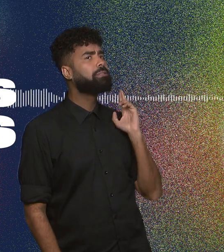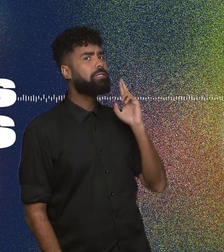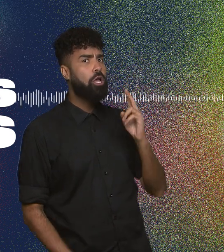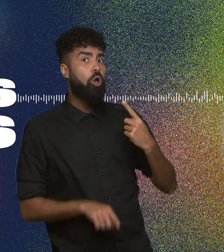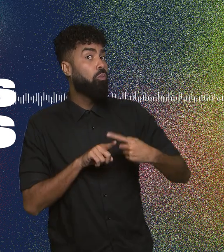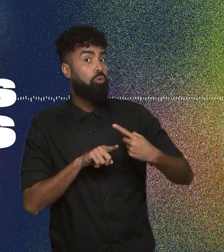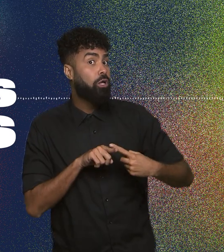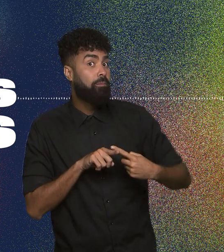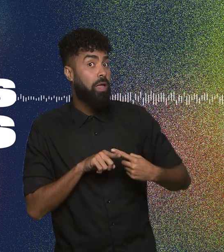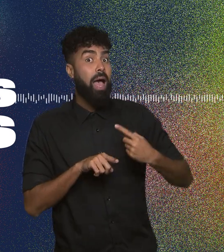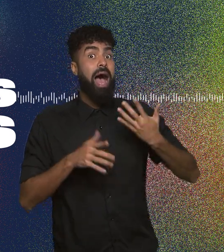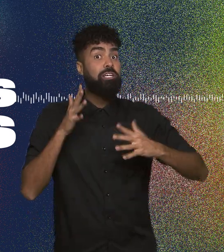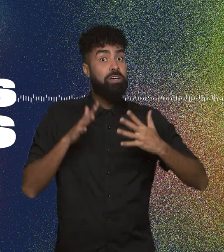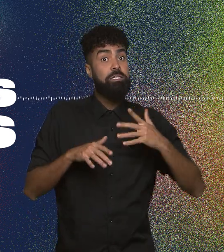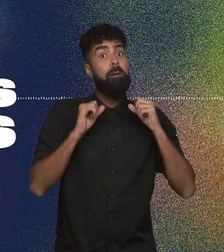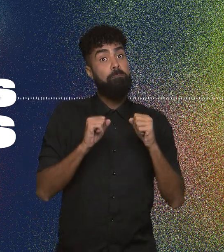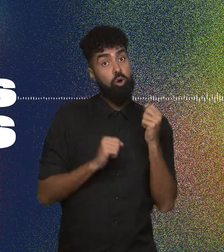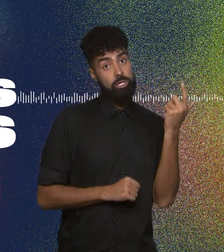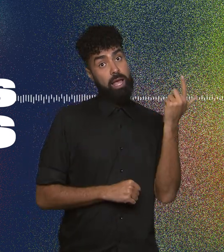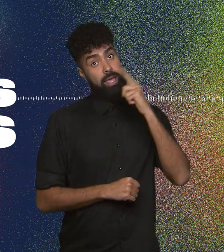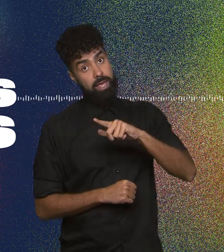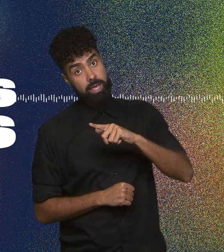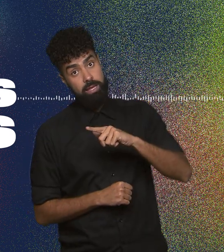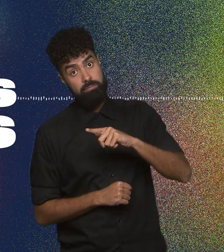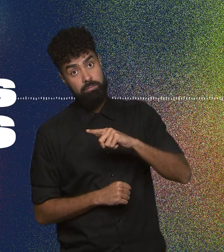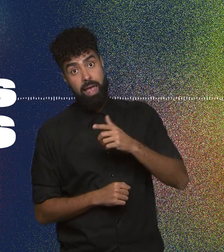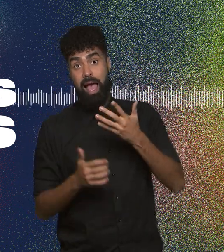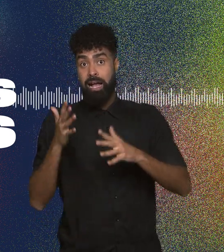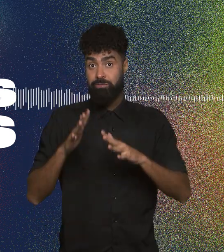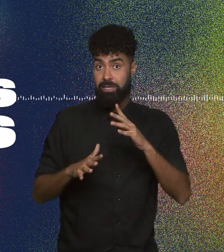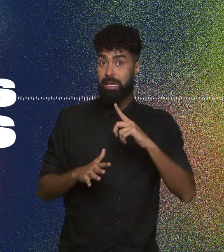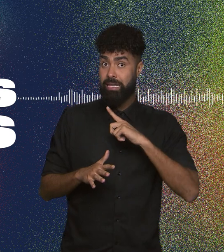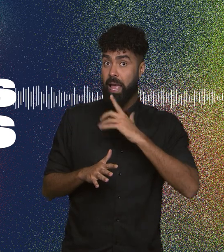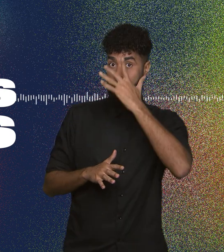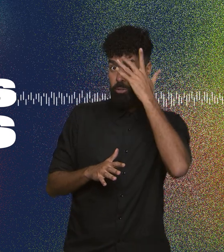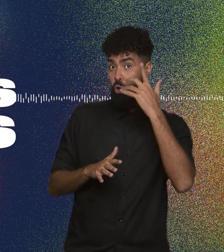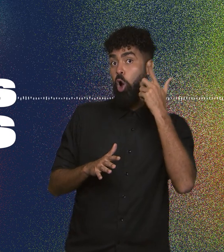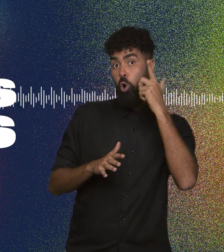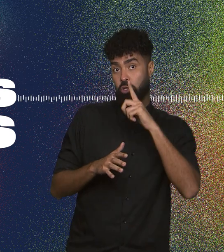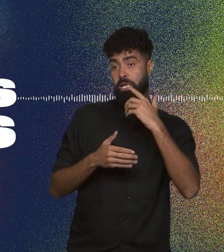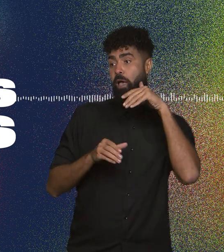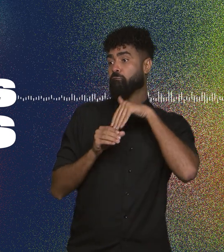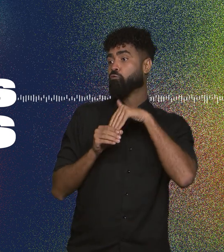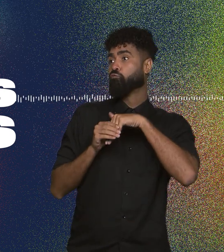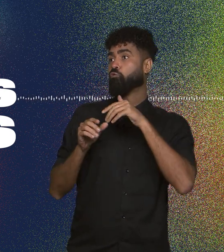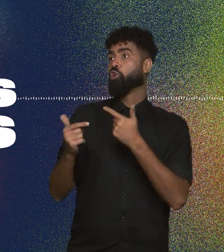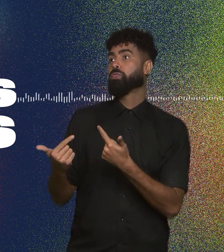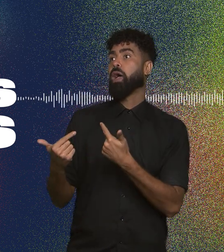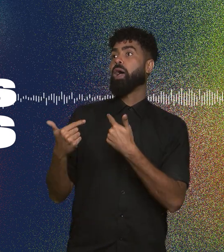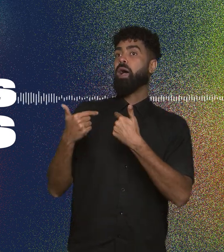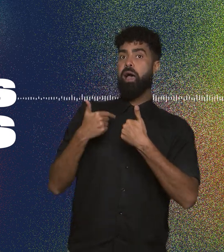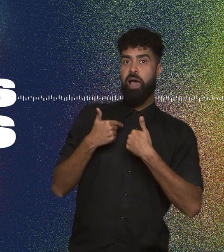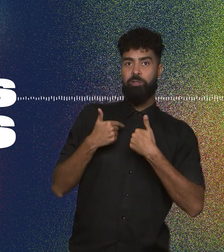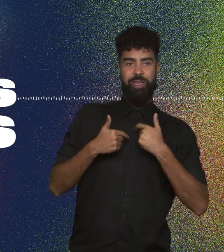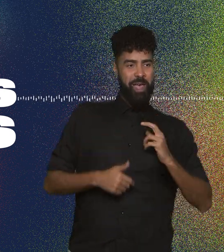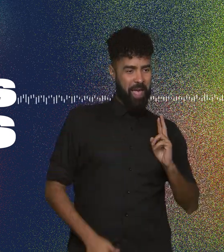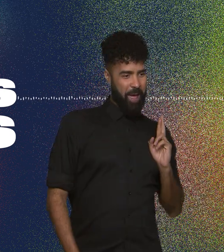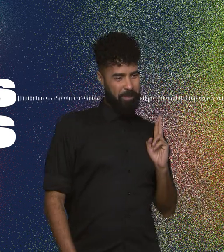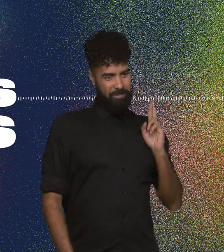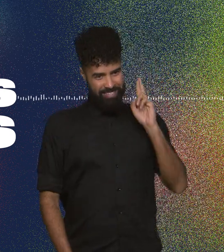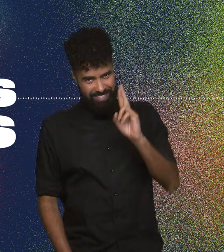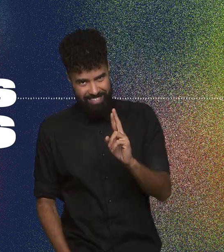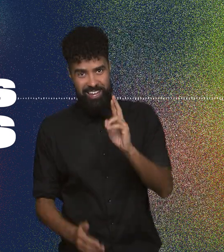quer, a gente pode ganhar. E desde que é votado para ser representante